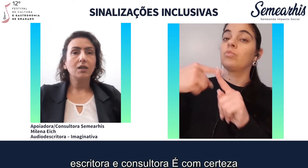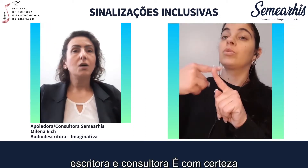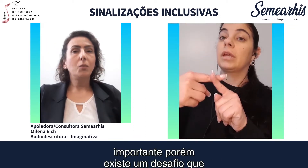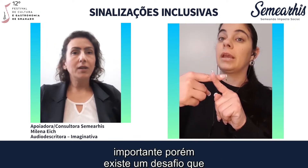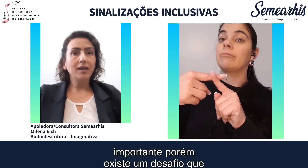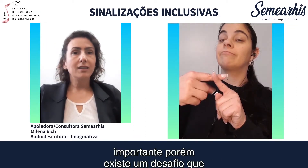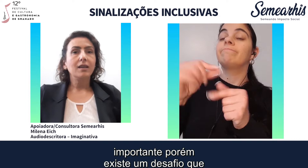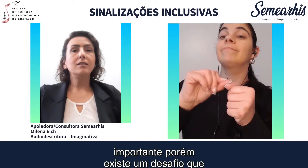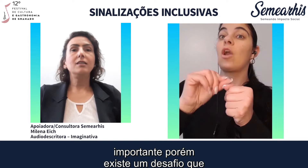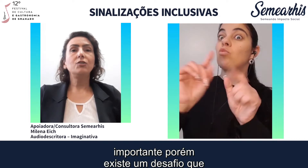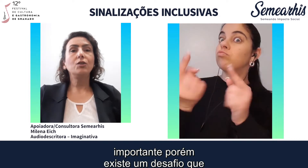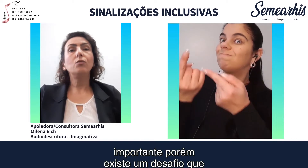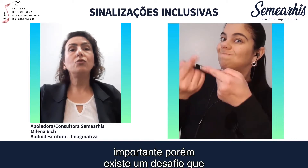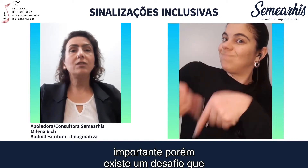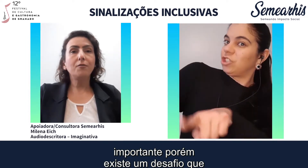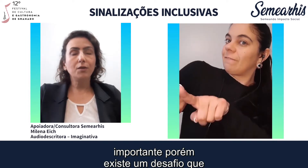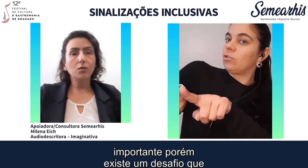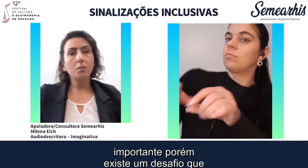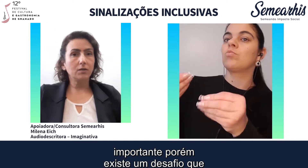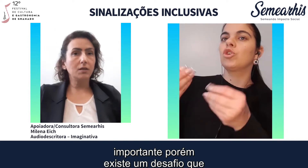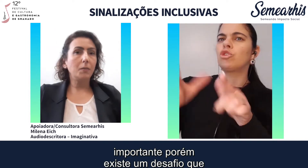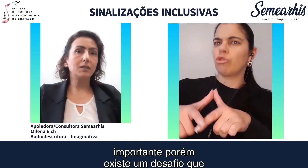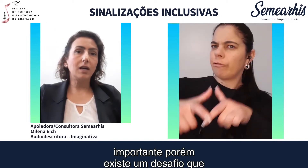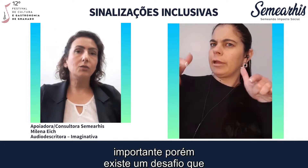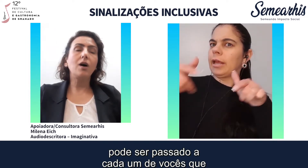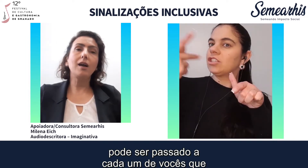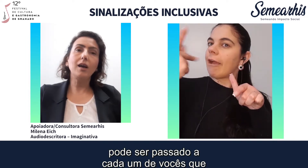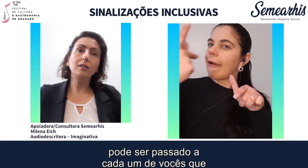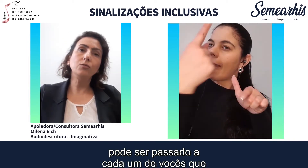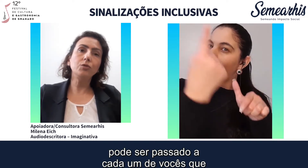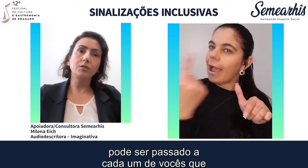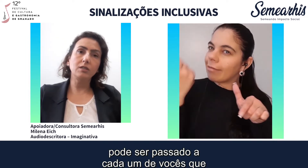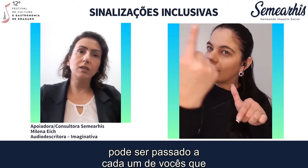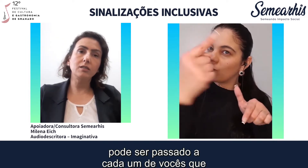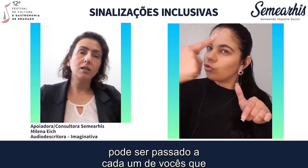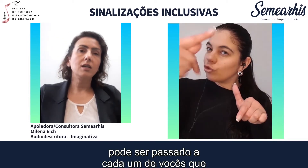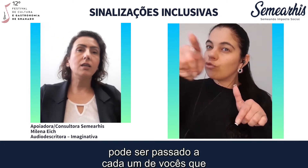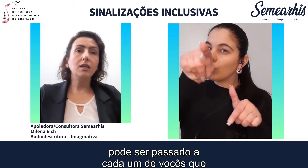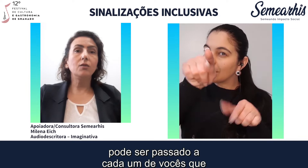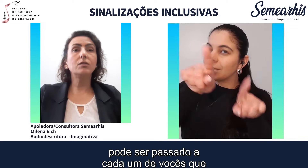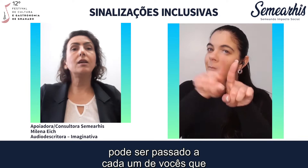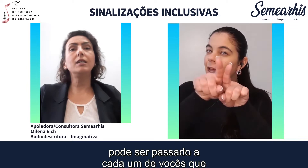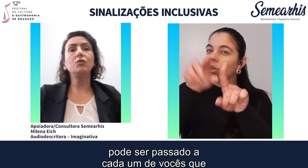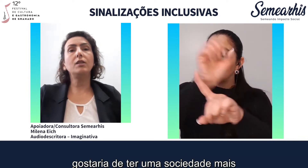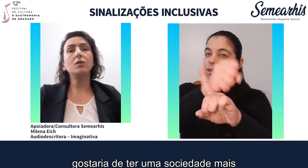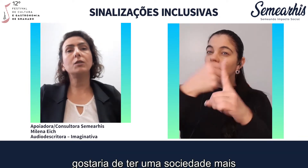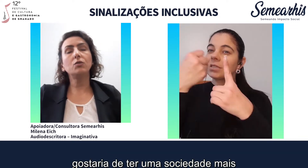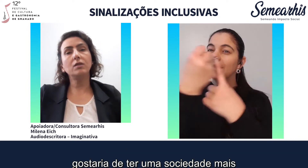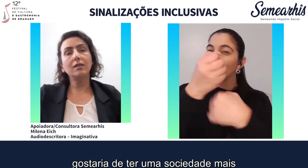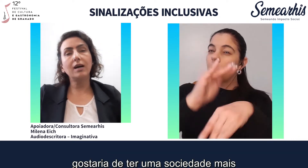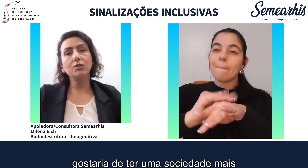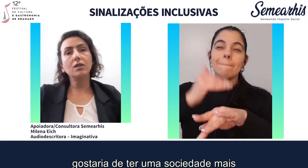importante. Porém, existe um desafio que pode ser passado a cada um de vocês que gostaria de ter